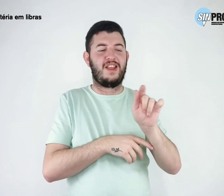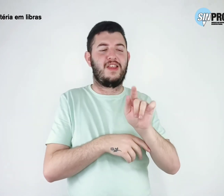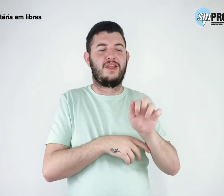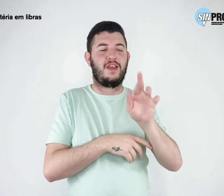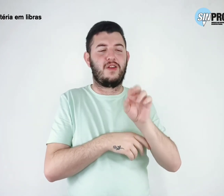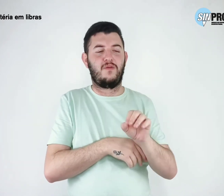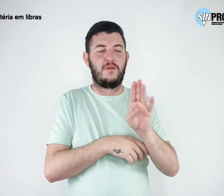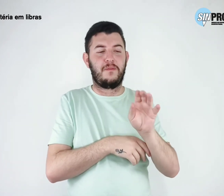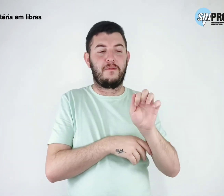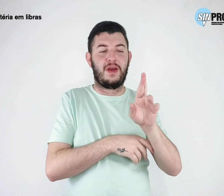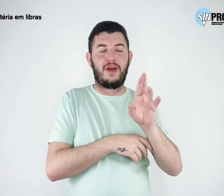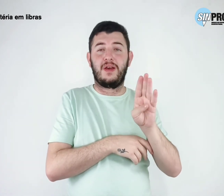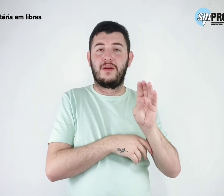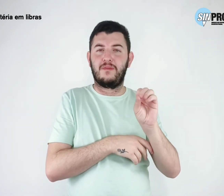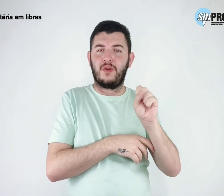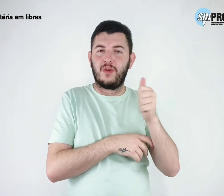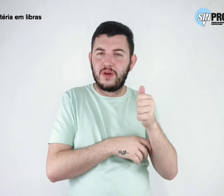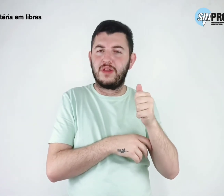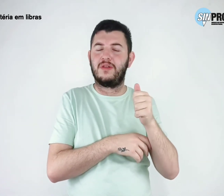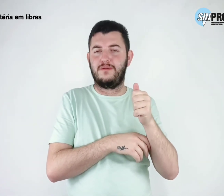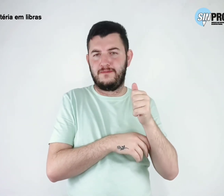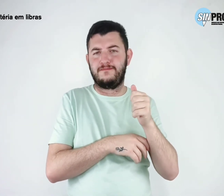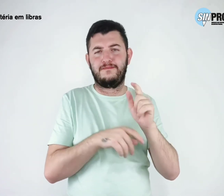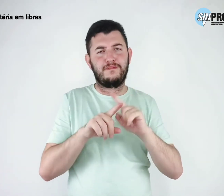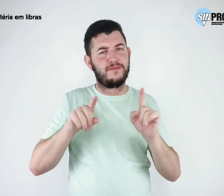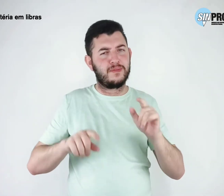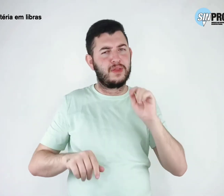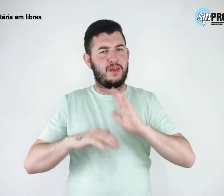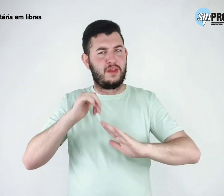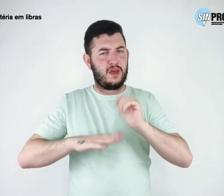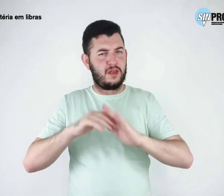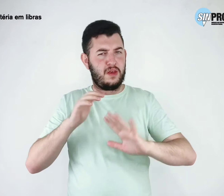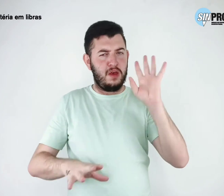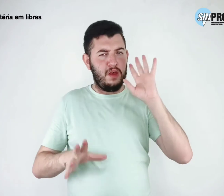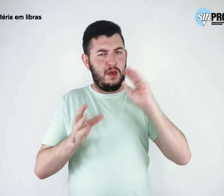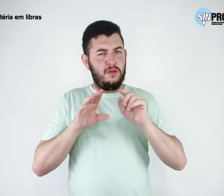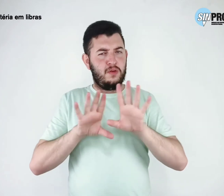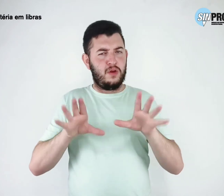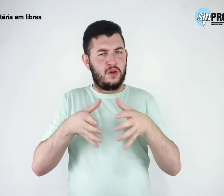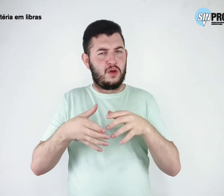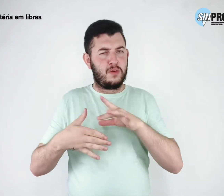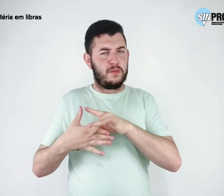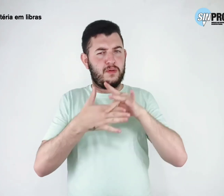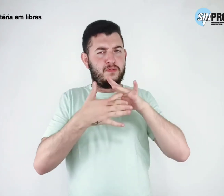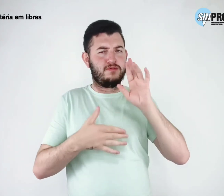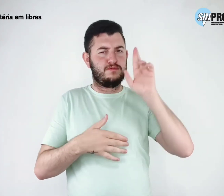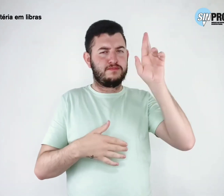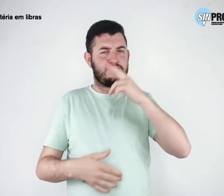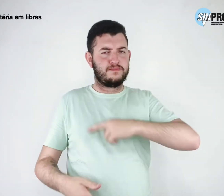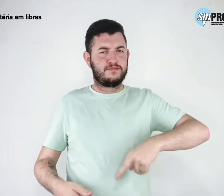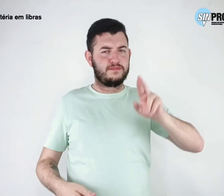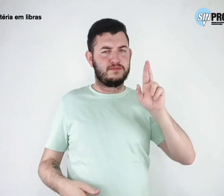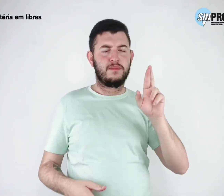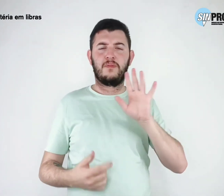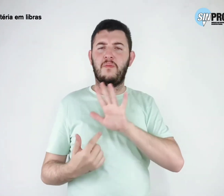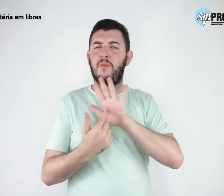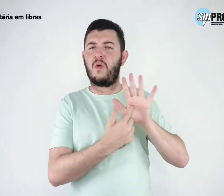Essa atitude, no entendimento das nossas lideranças religiosas, tem o claro